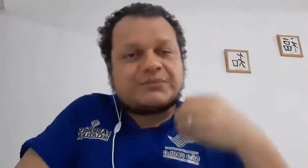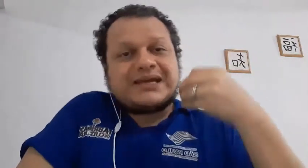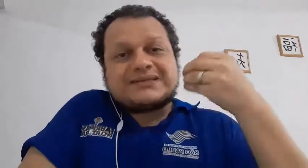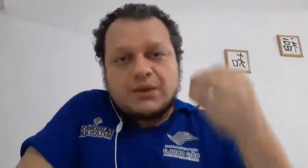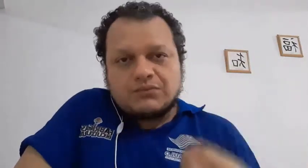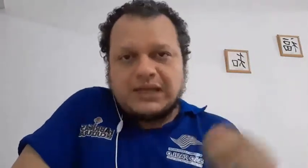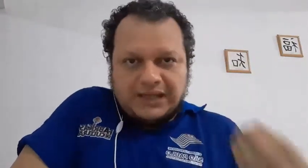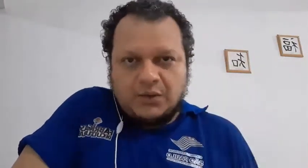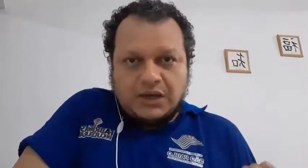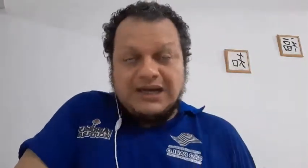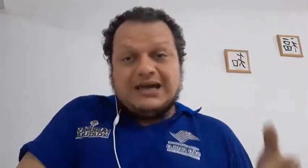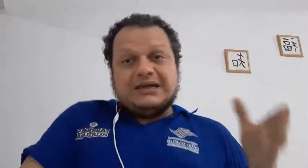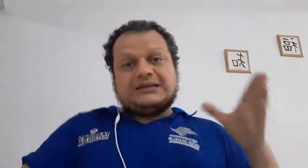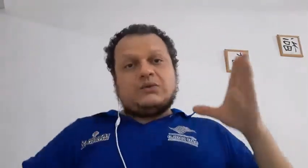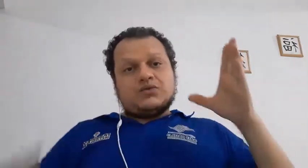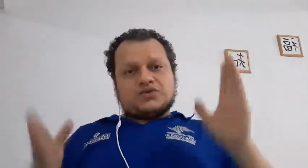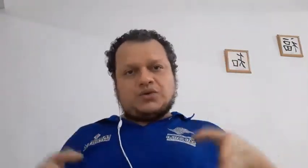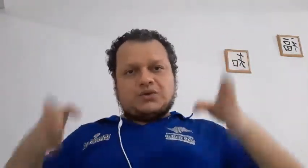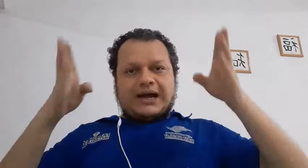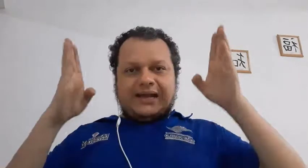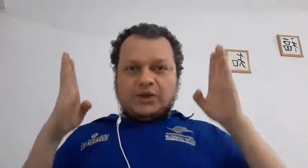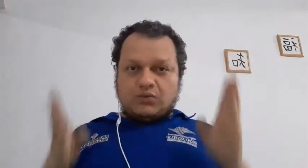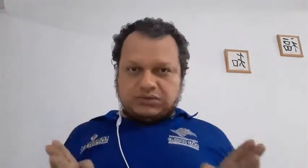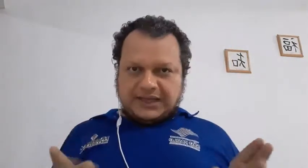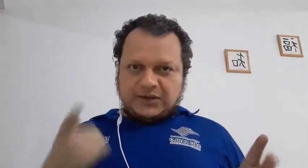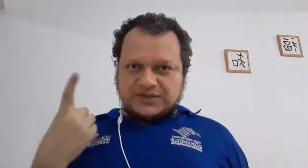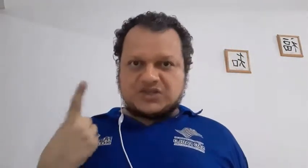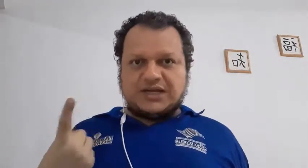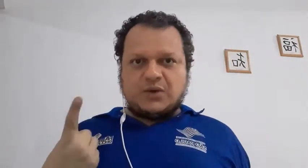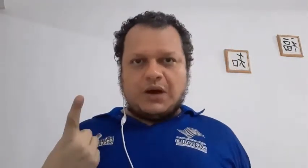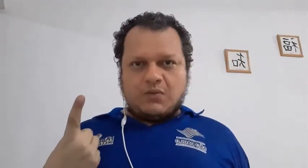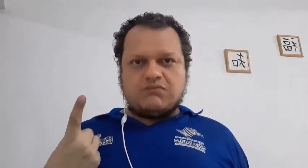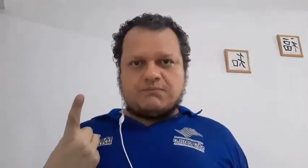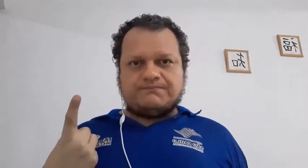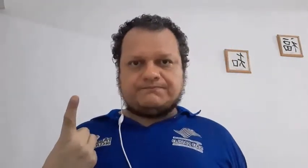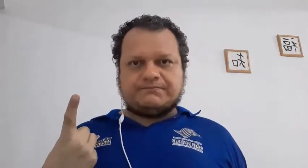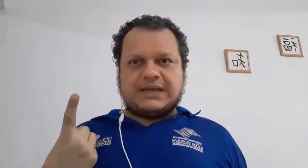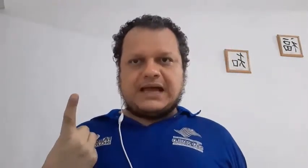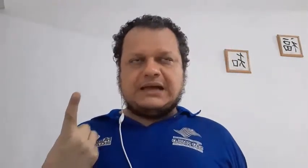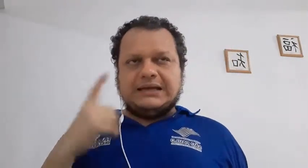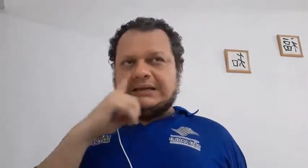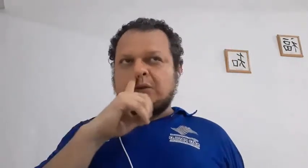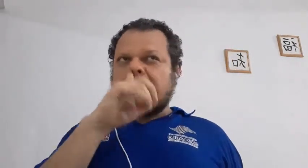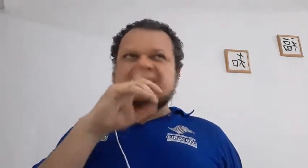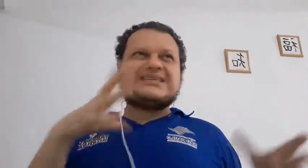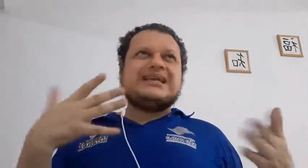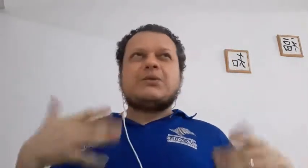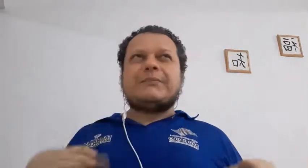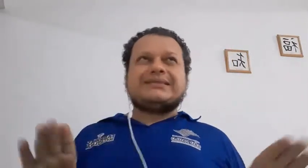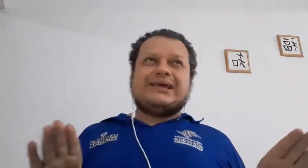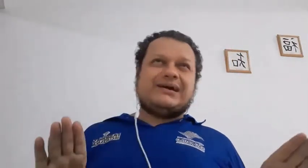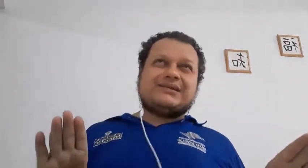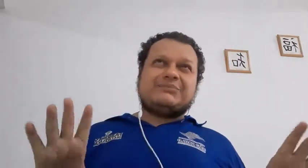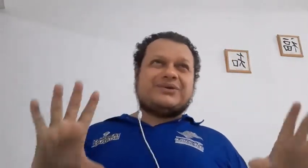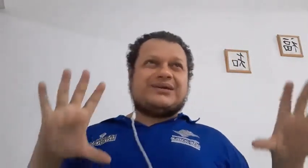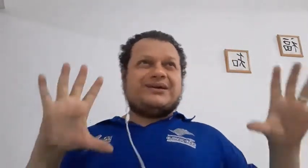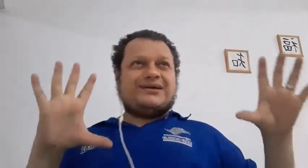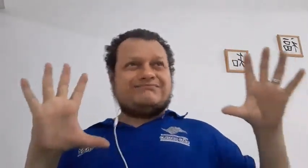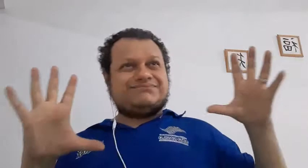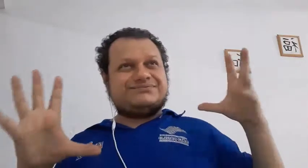segunda língua. Então, o surdo, a L1 dele, ou seja, a língua 1, tá? Não pode dizer língua materna porque